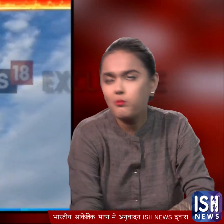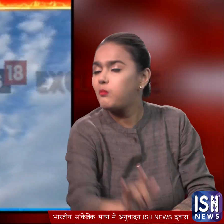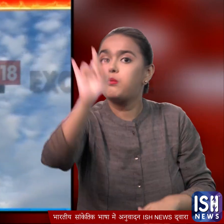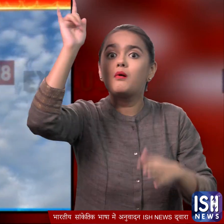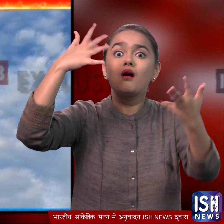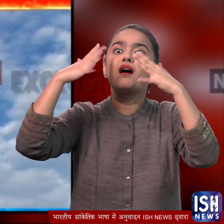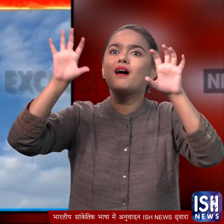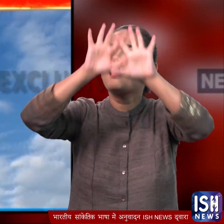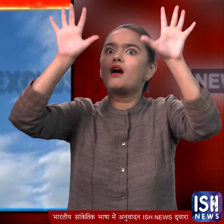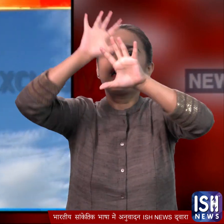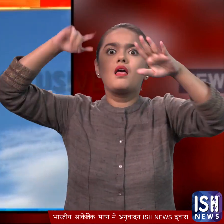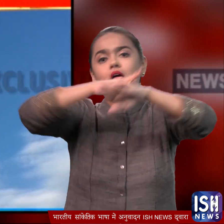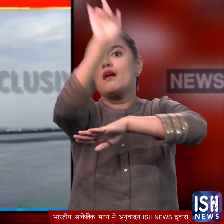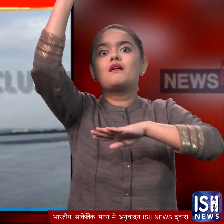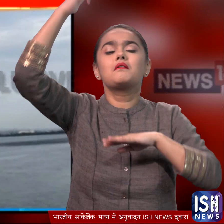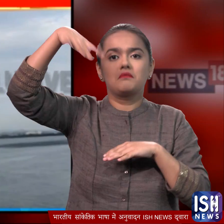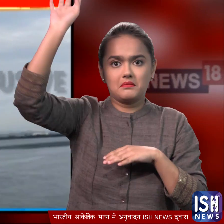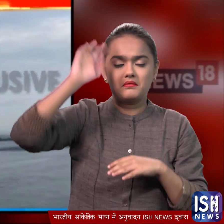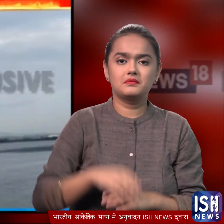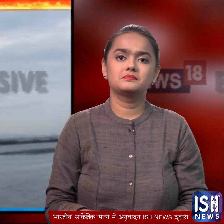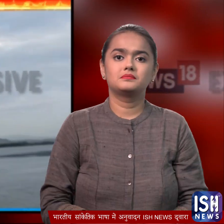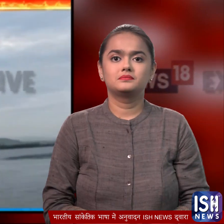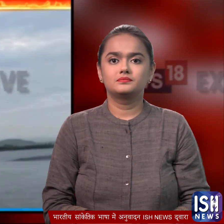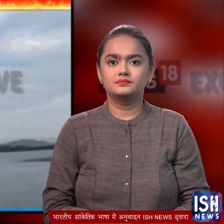करीब पहुंचकर वहां से बादलों के बीच लौट गया।